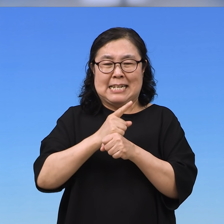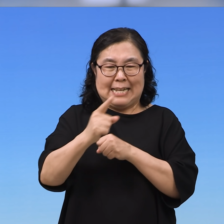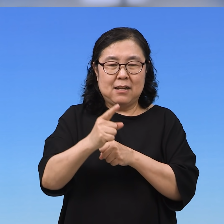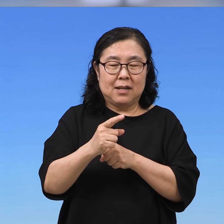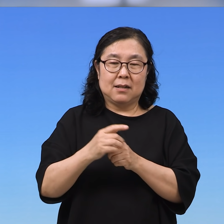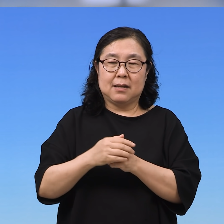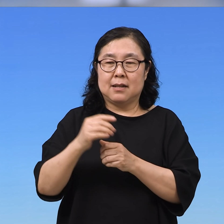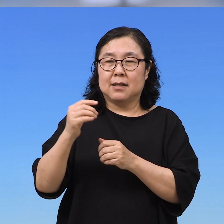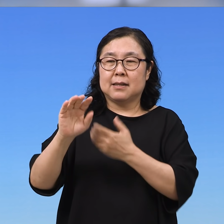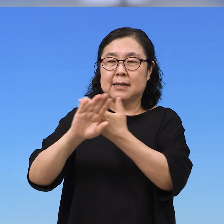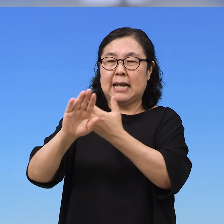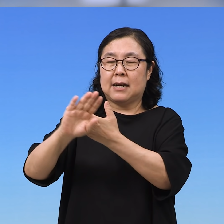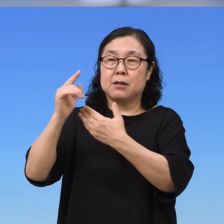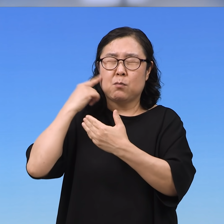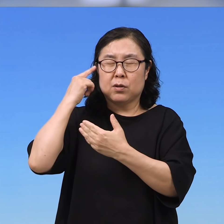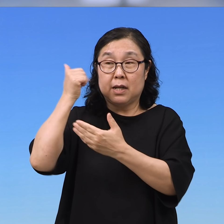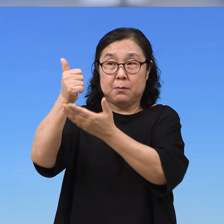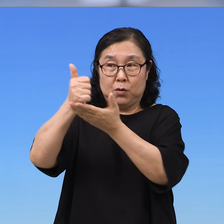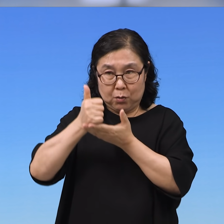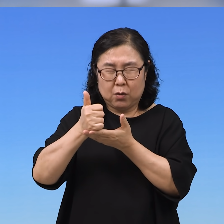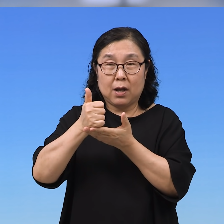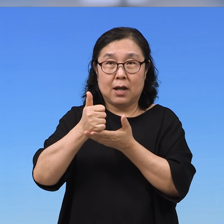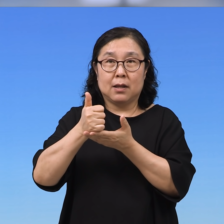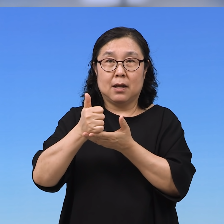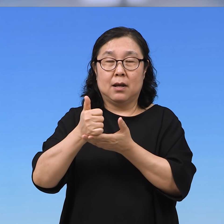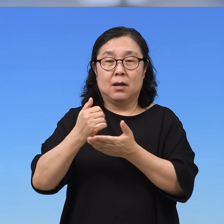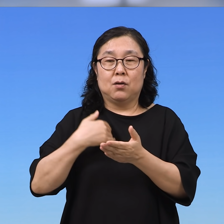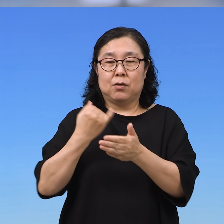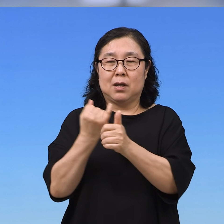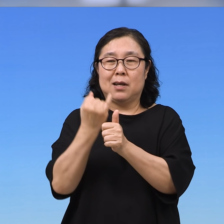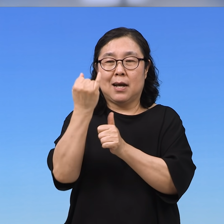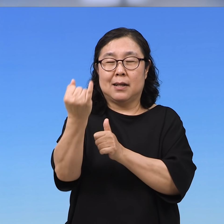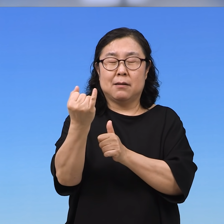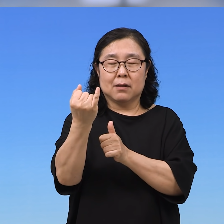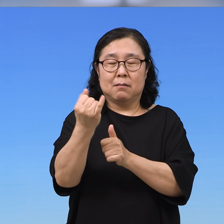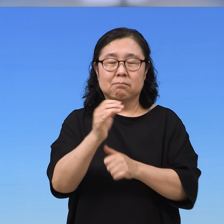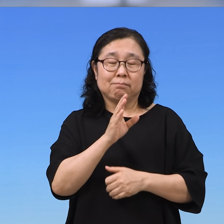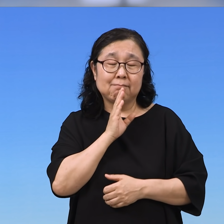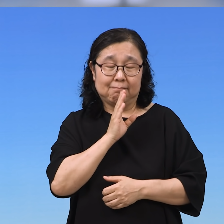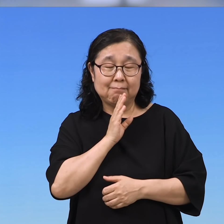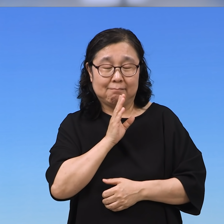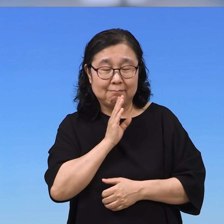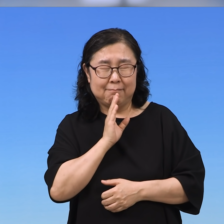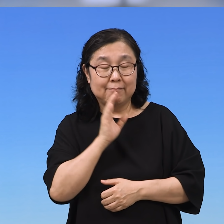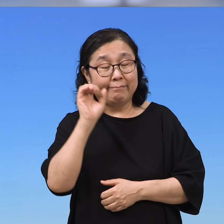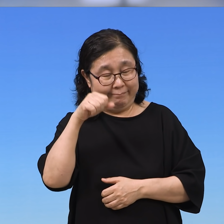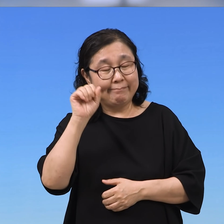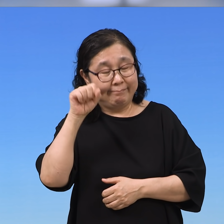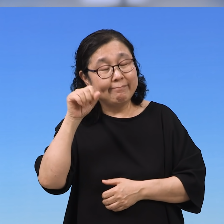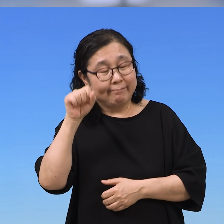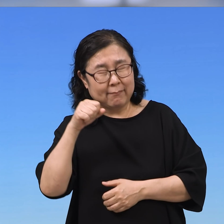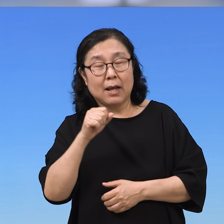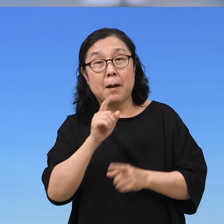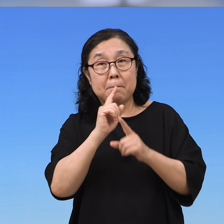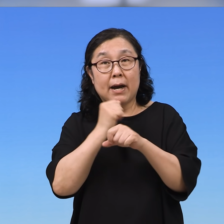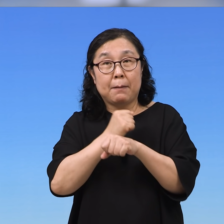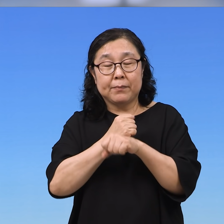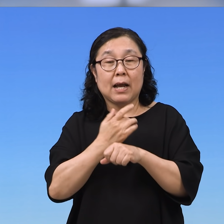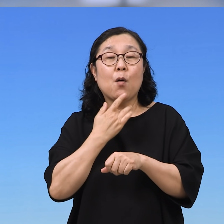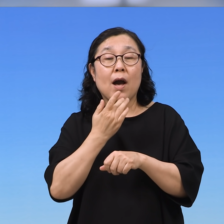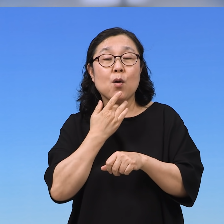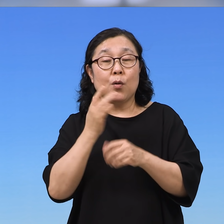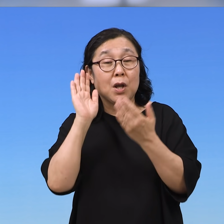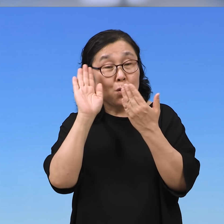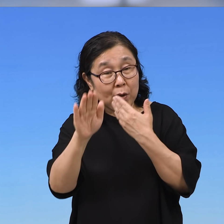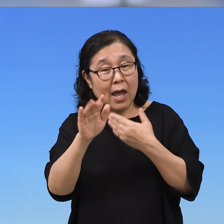내년에는 꼭 내 외부 강사 쓸 거야. 막 그렇게 하면요, 우리 집사 아무 말 안 해요. 그러세요. 알거든. 화요일 되면